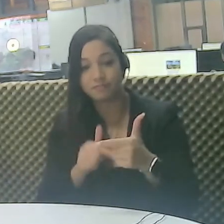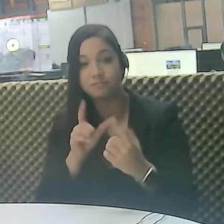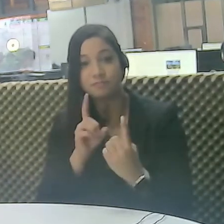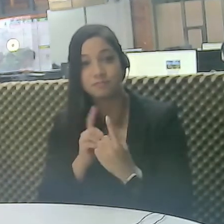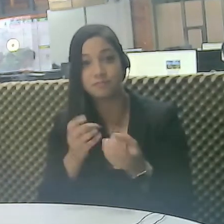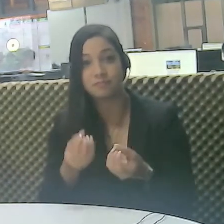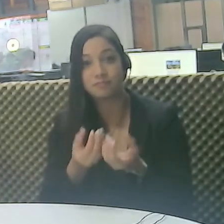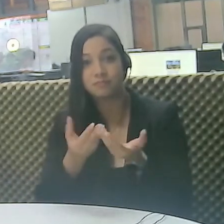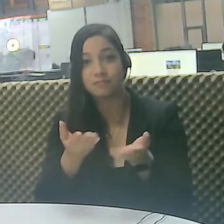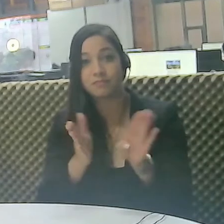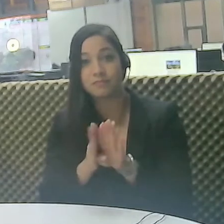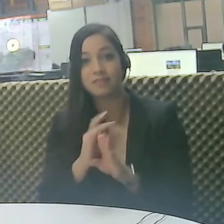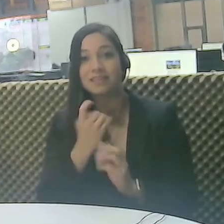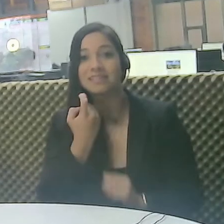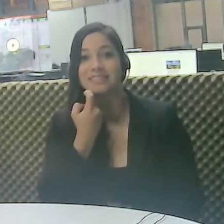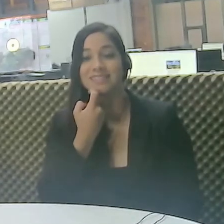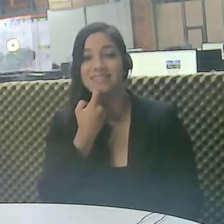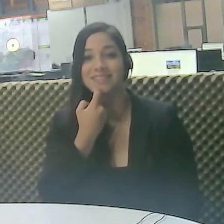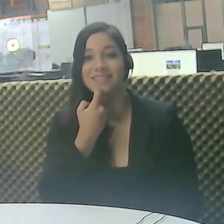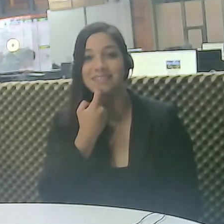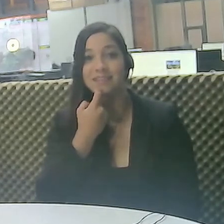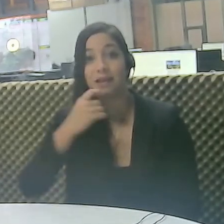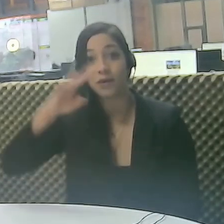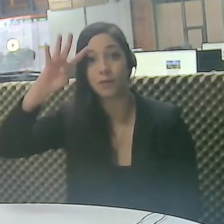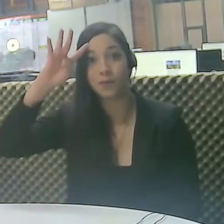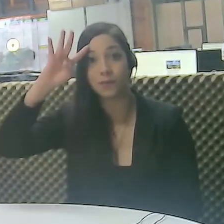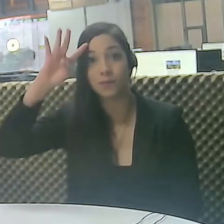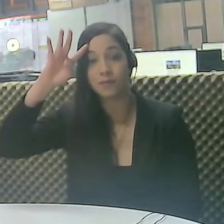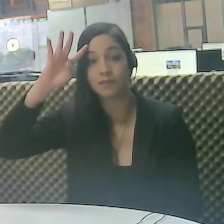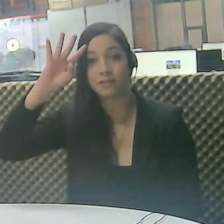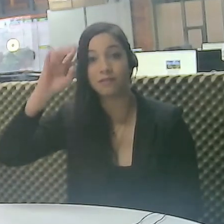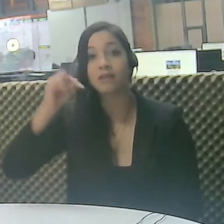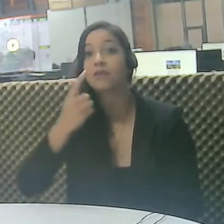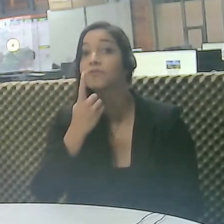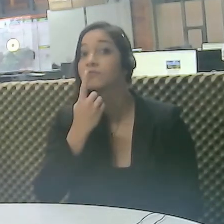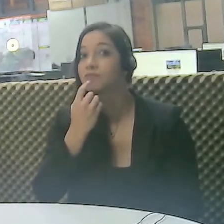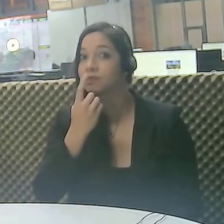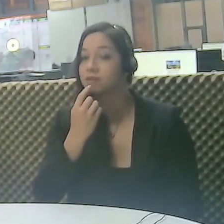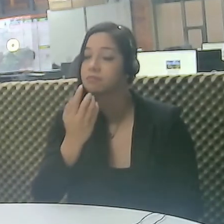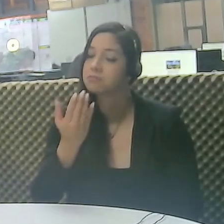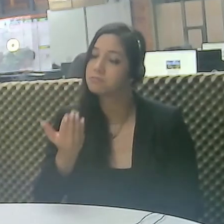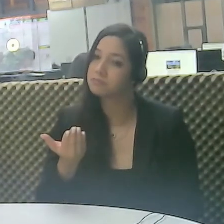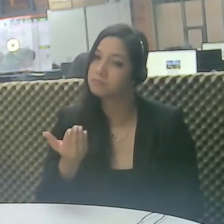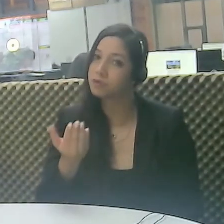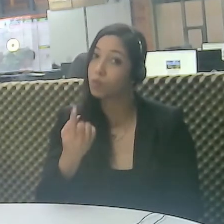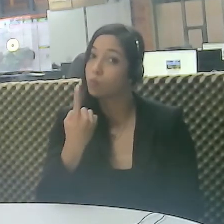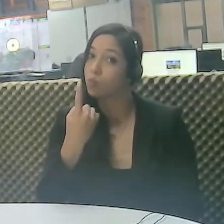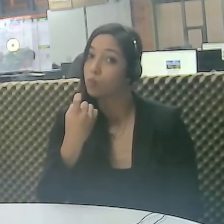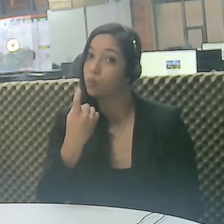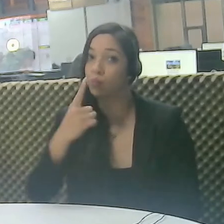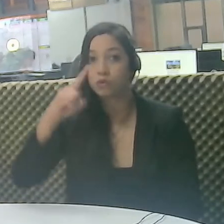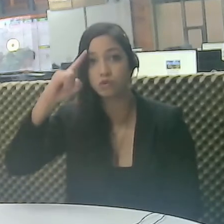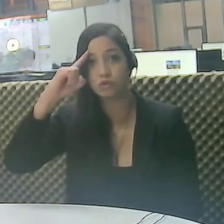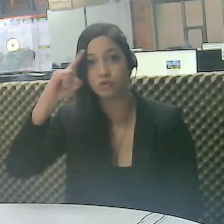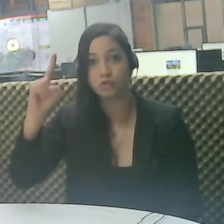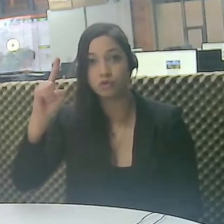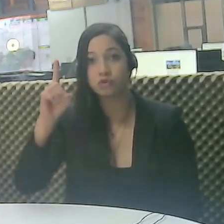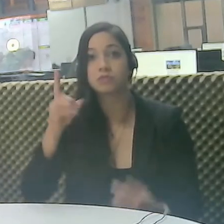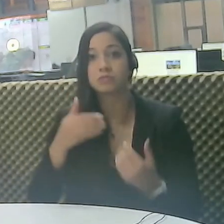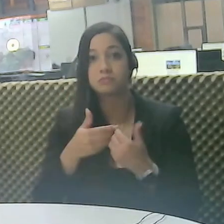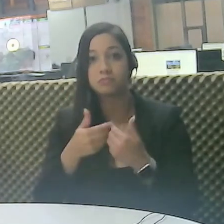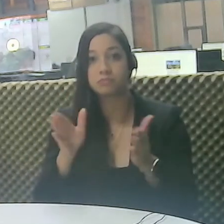até sexta-feira. Lembrando que na quarta-feira será feriado e somente neste dia terá